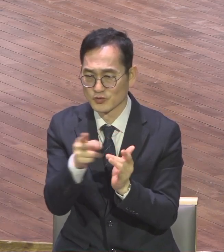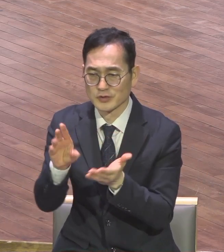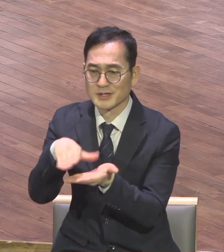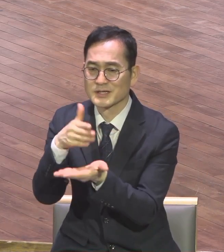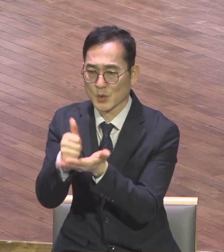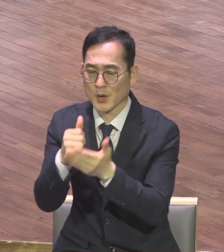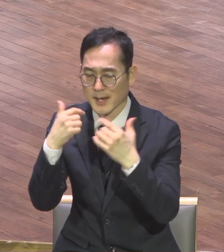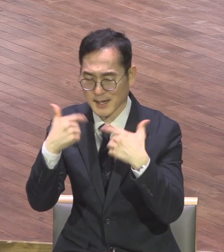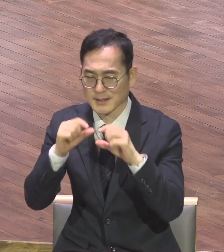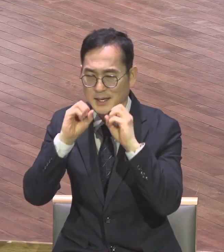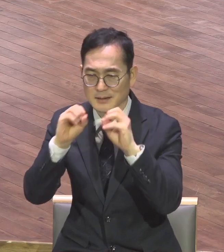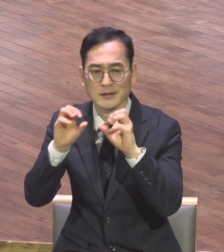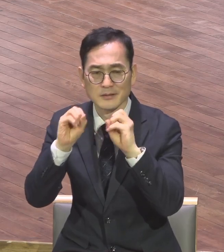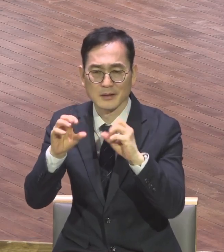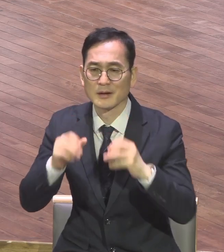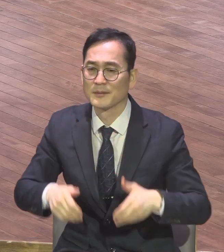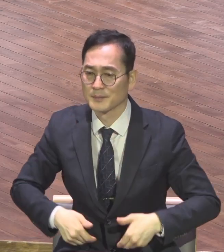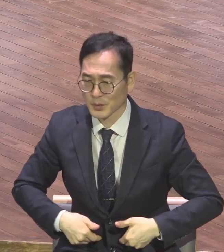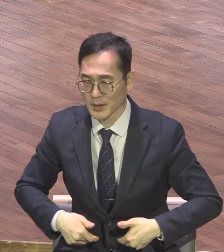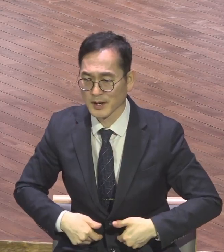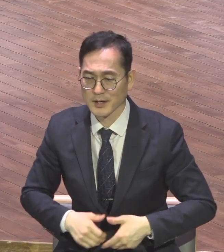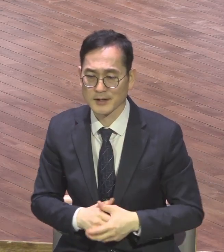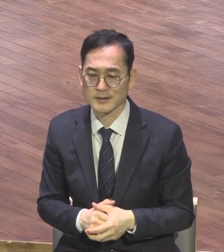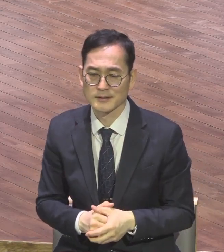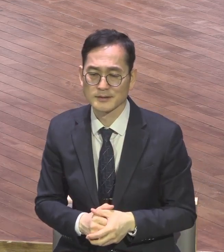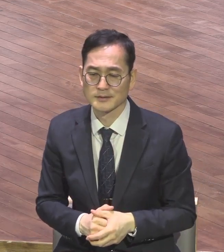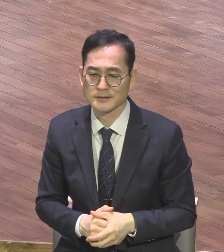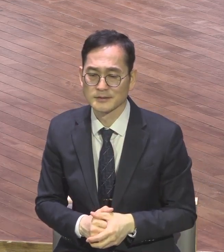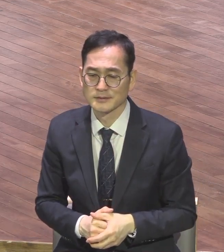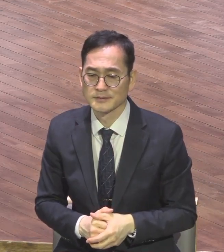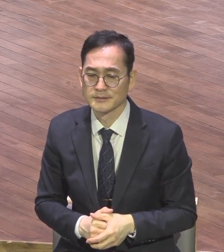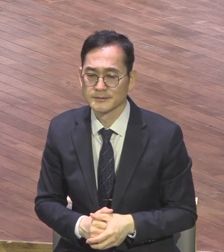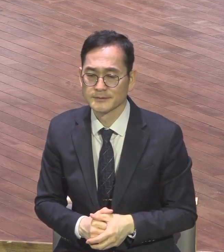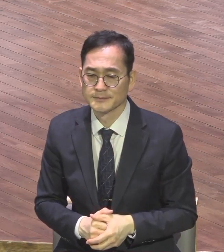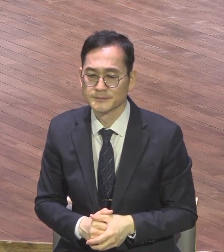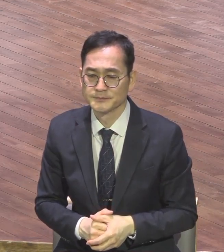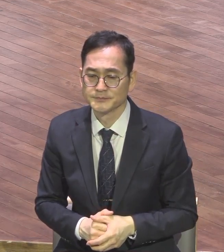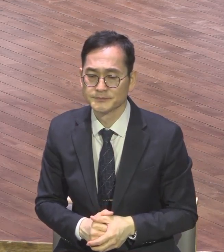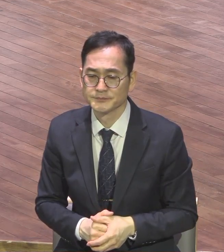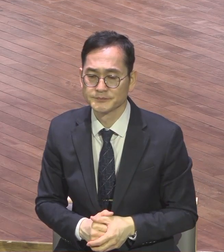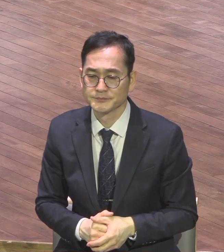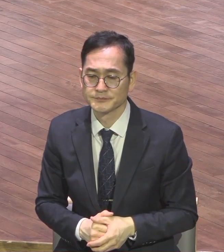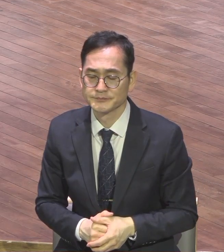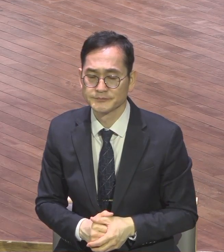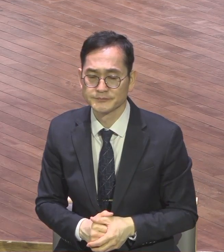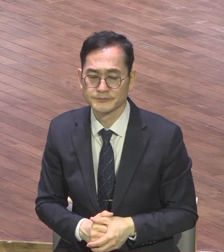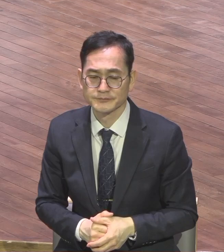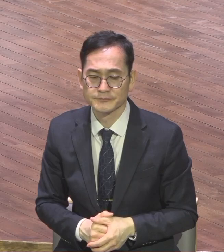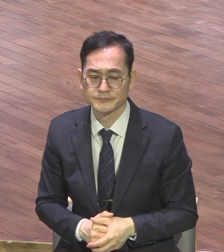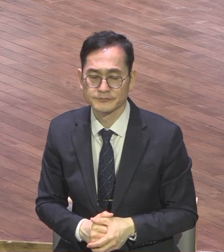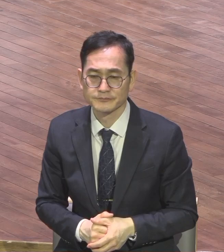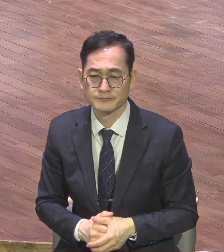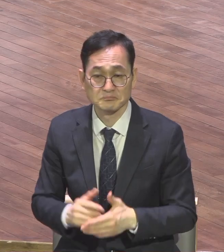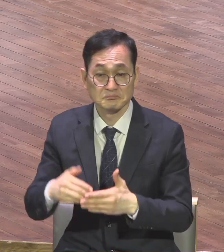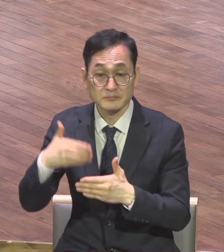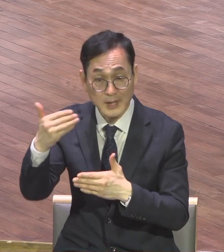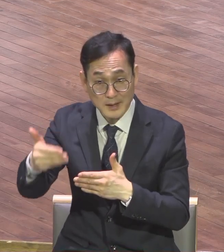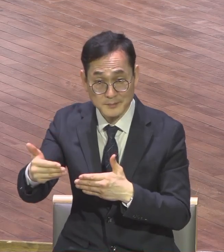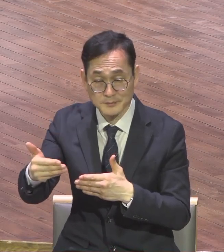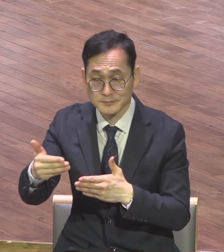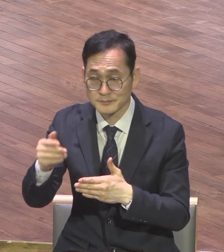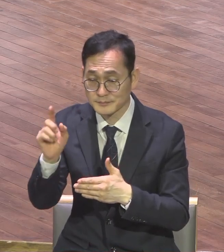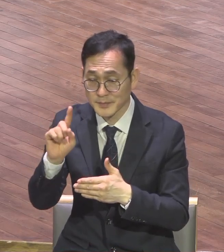겁니다. 이렇게 237 나라별 장로가 세워지게 되면 이제 보다 구체적으로 이제 구체적으로